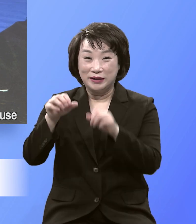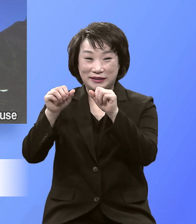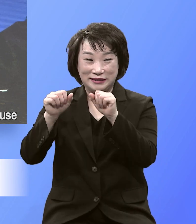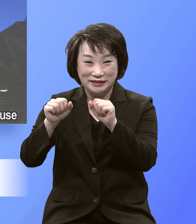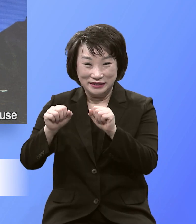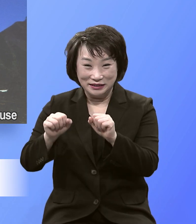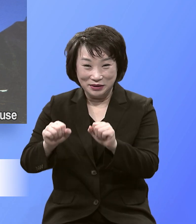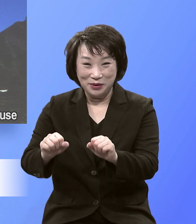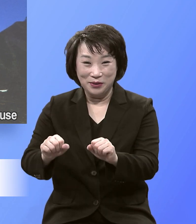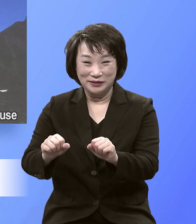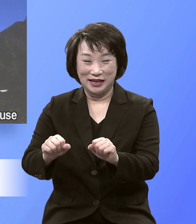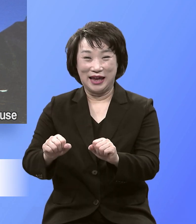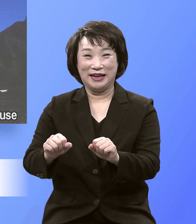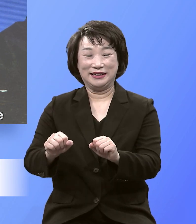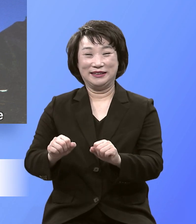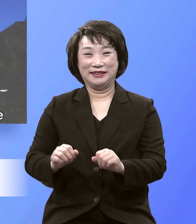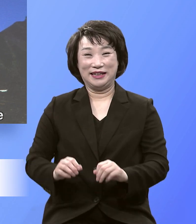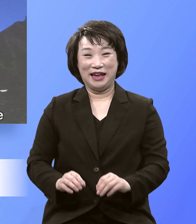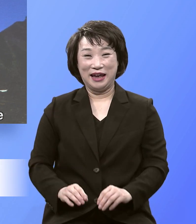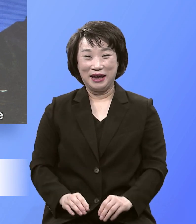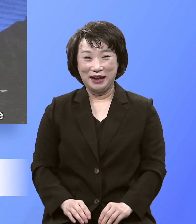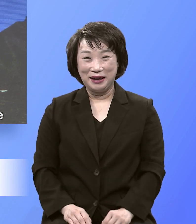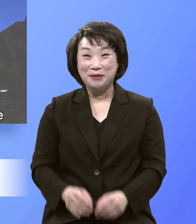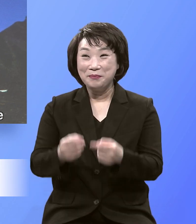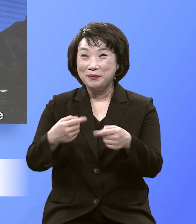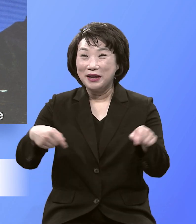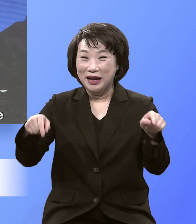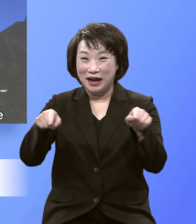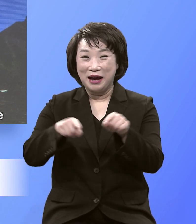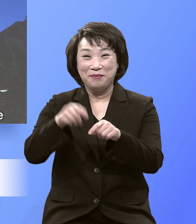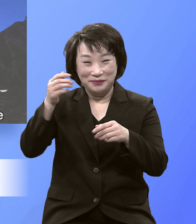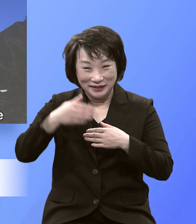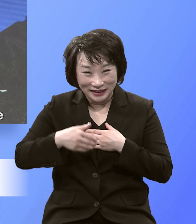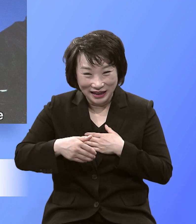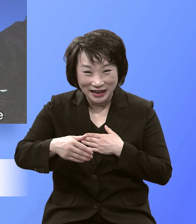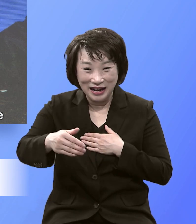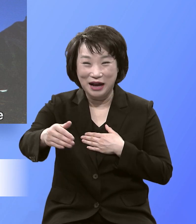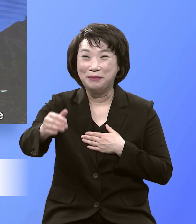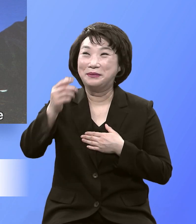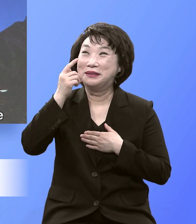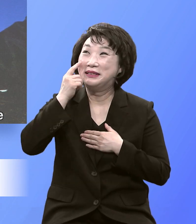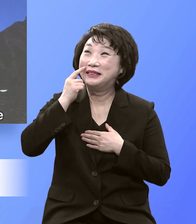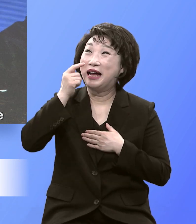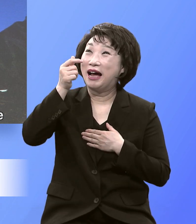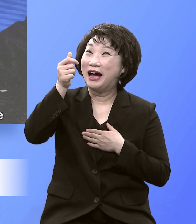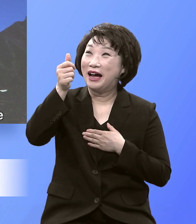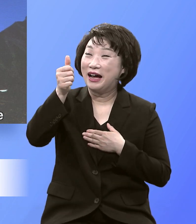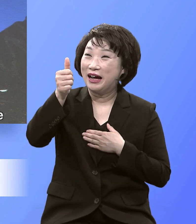감성도 그곳에 있네. 함께